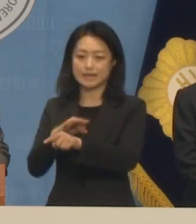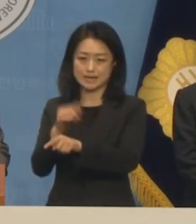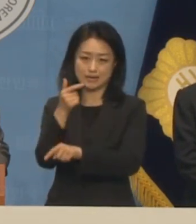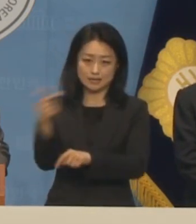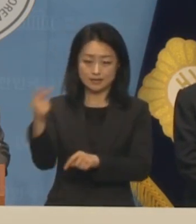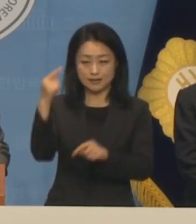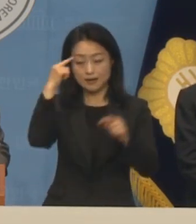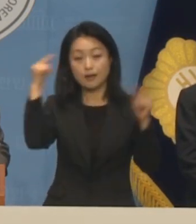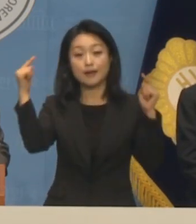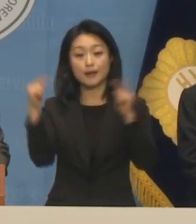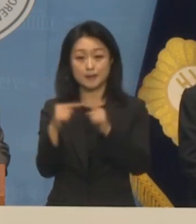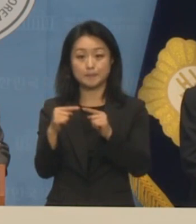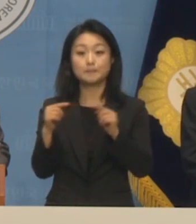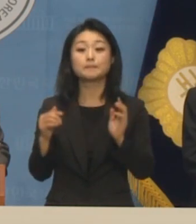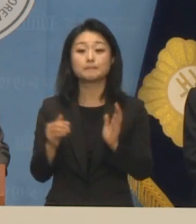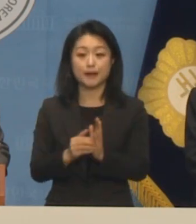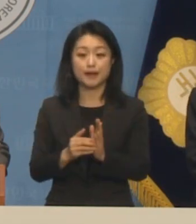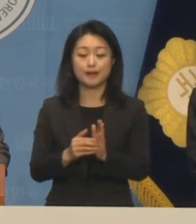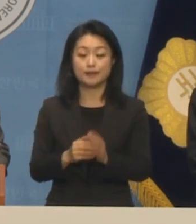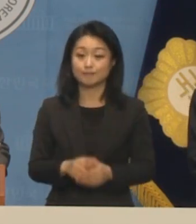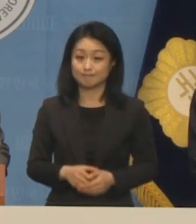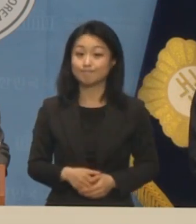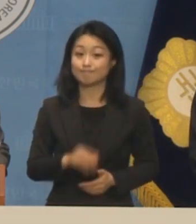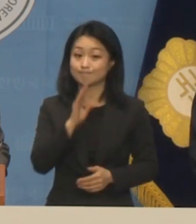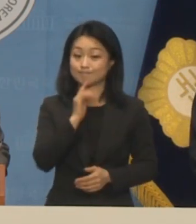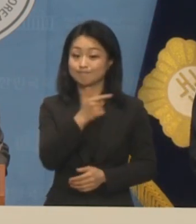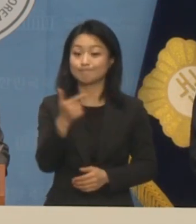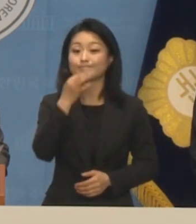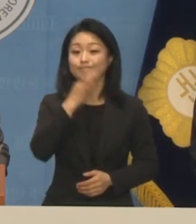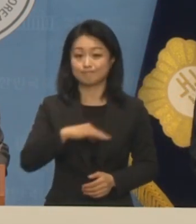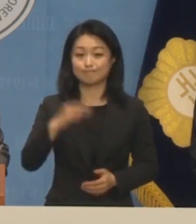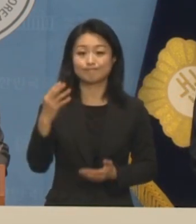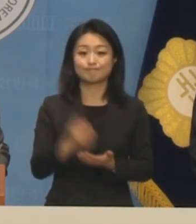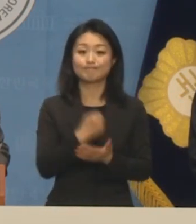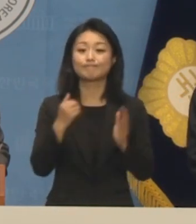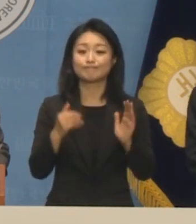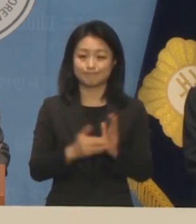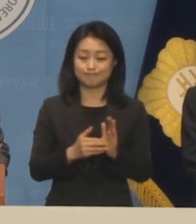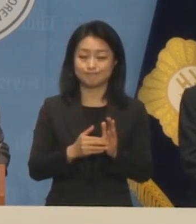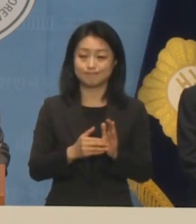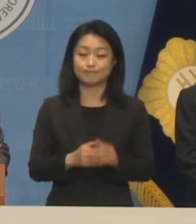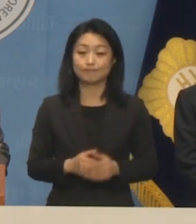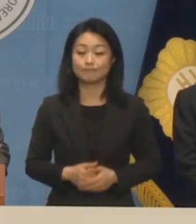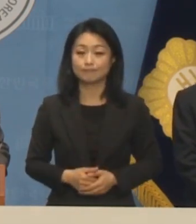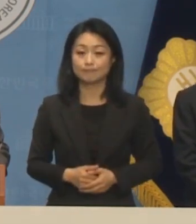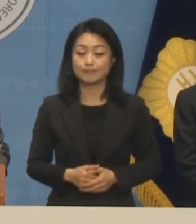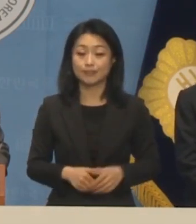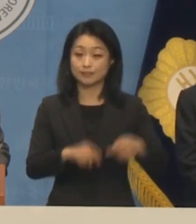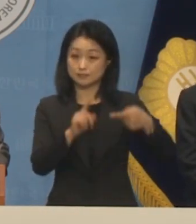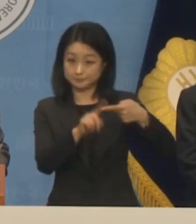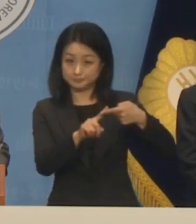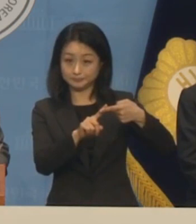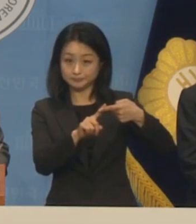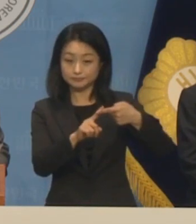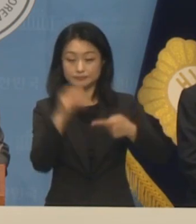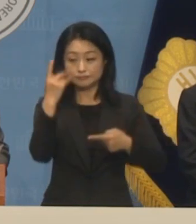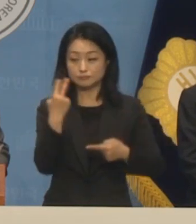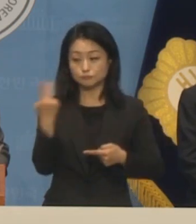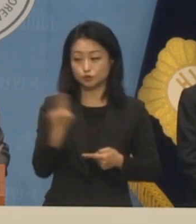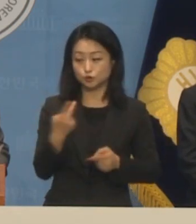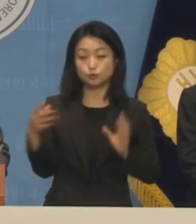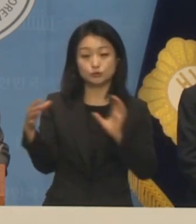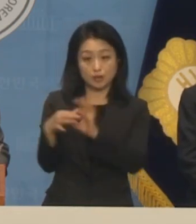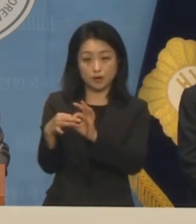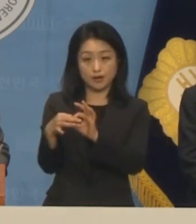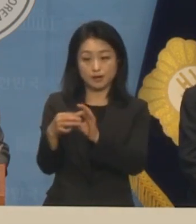대해 공감을 얻는 등의 성과를 거두었습니다. 중요 성과는 첫째, 한미동맹 강화를